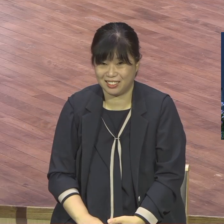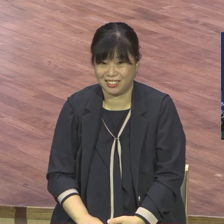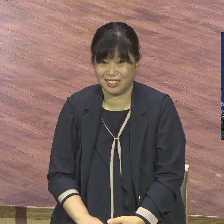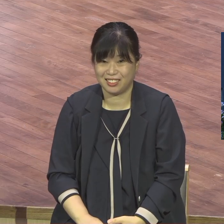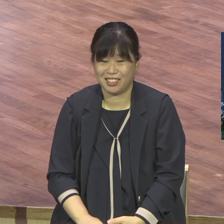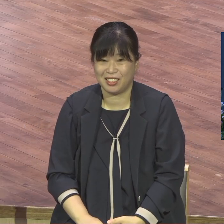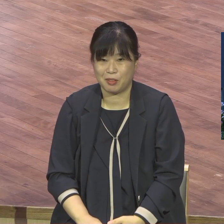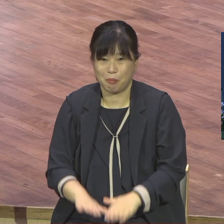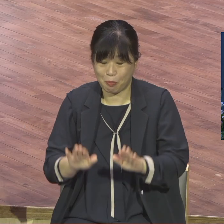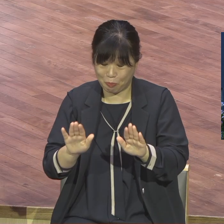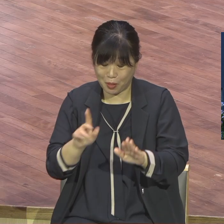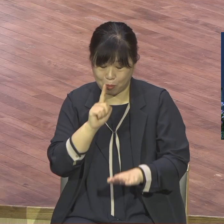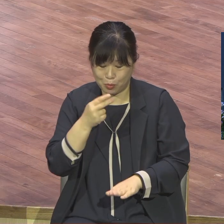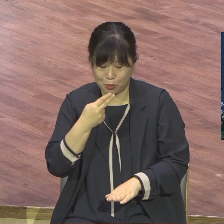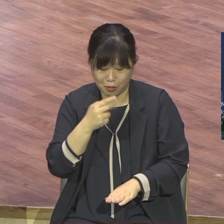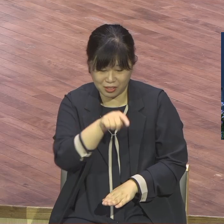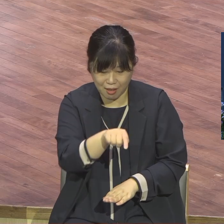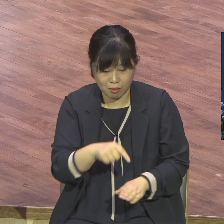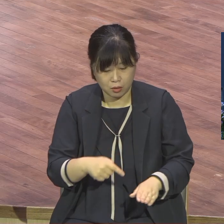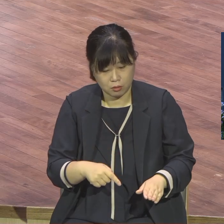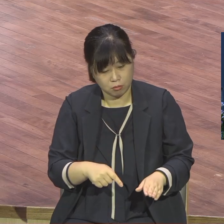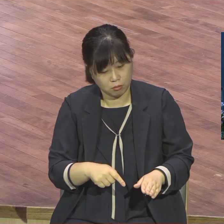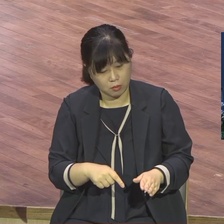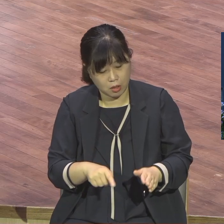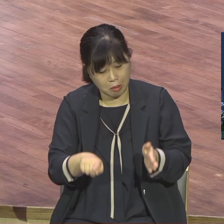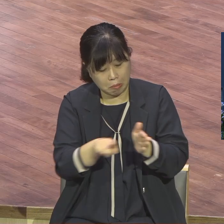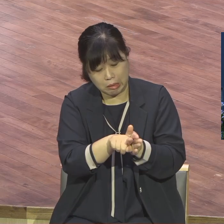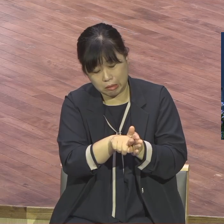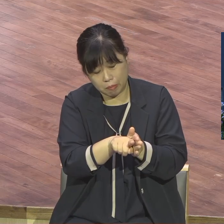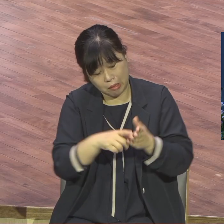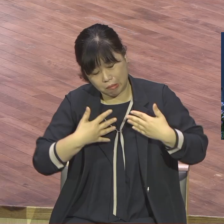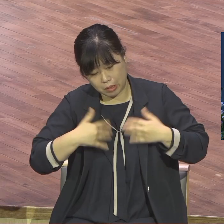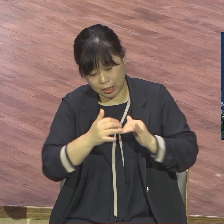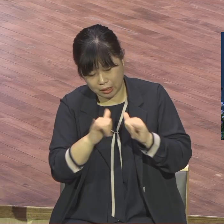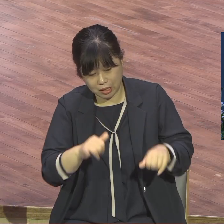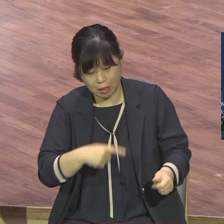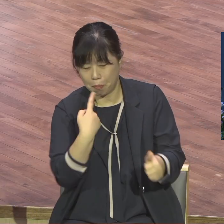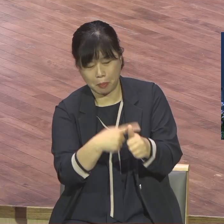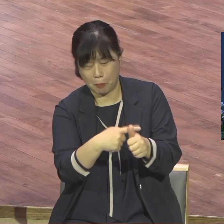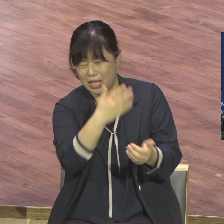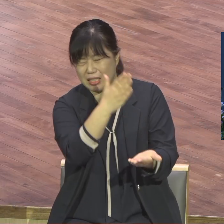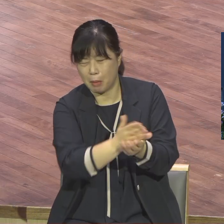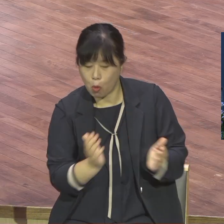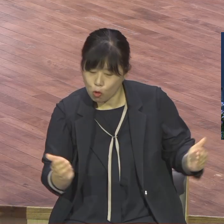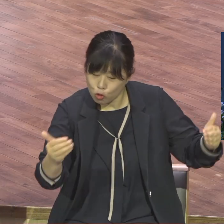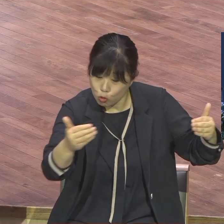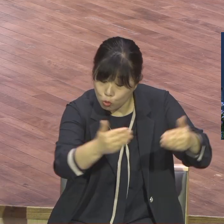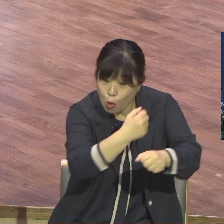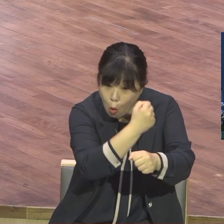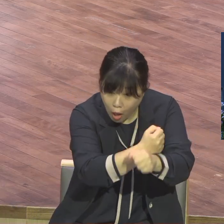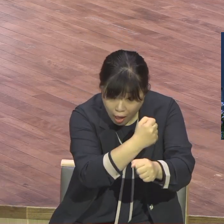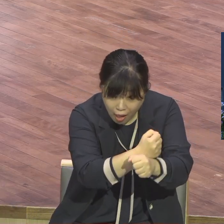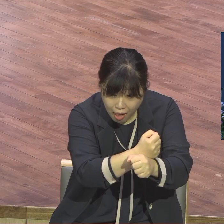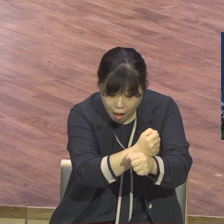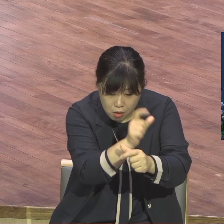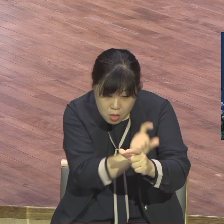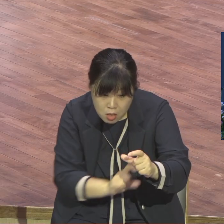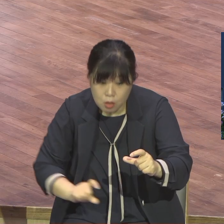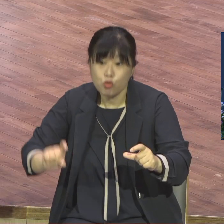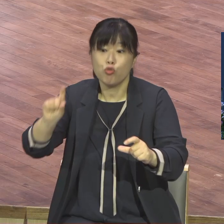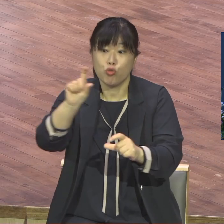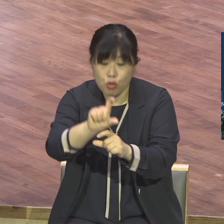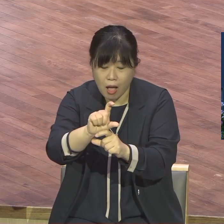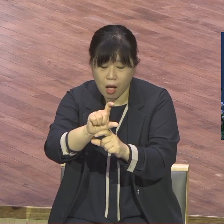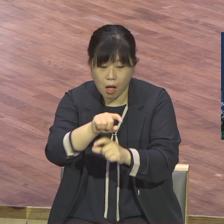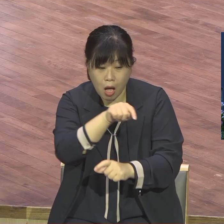말고 그들을 받으라 그런 수준이었는데 이제는 그들의 약점을 담당하라는